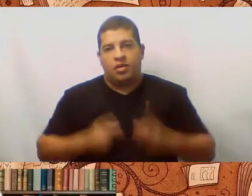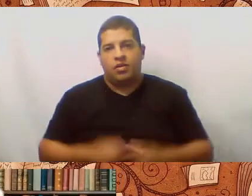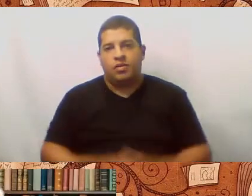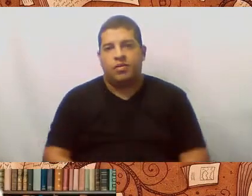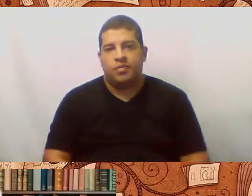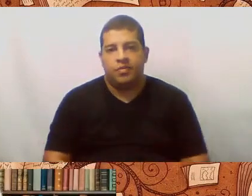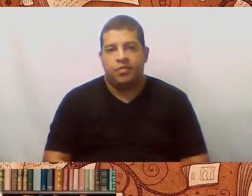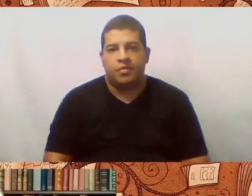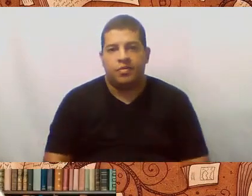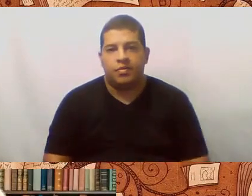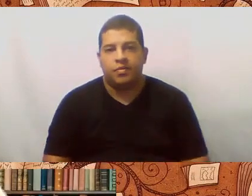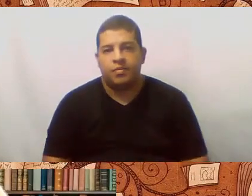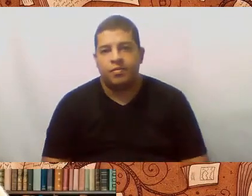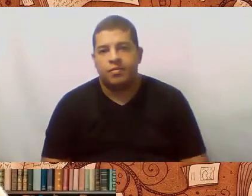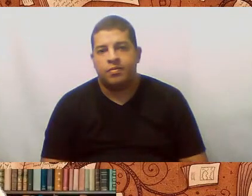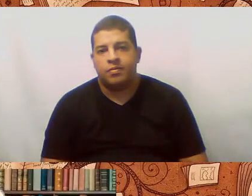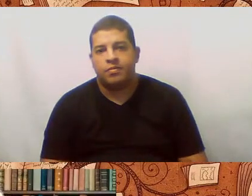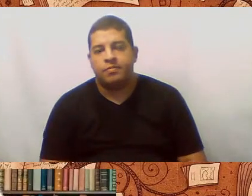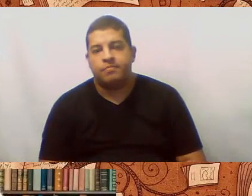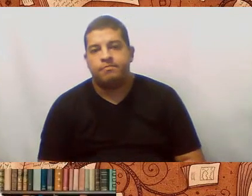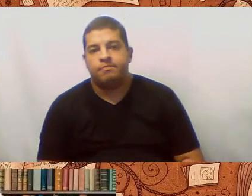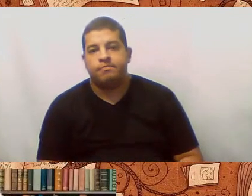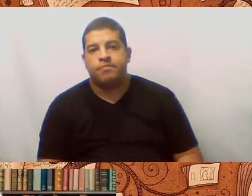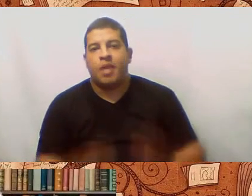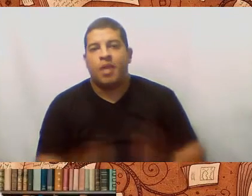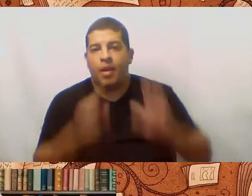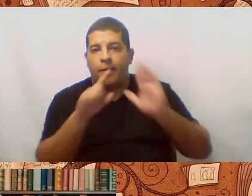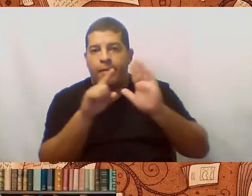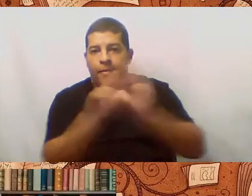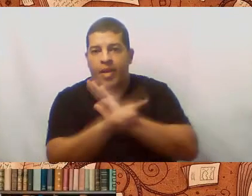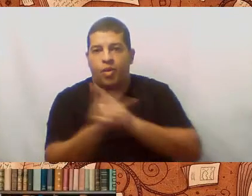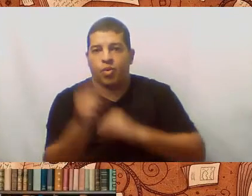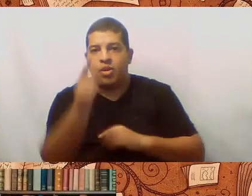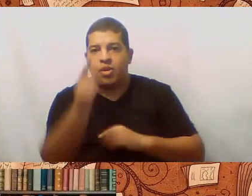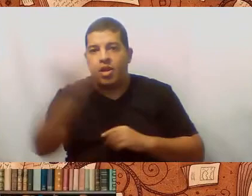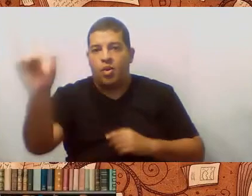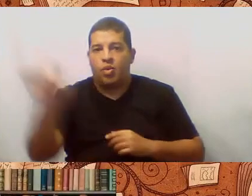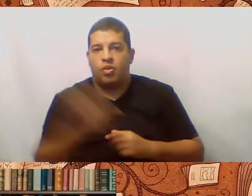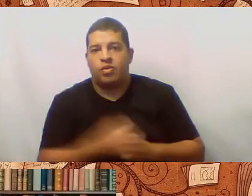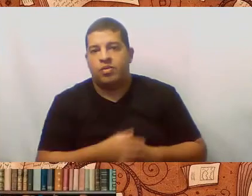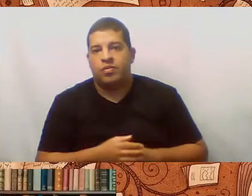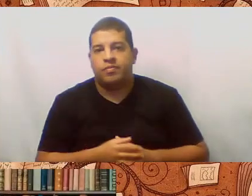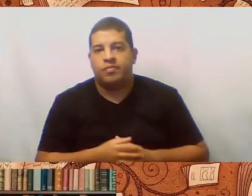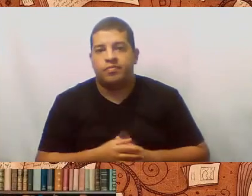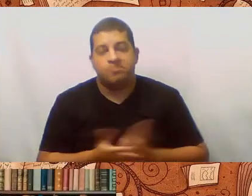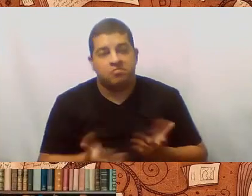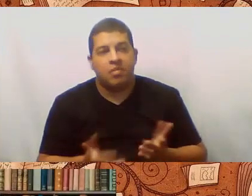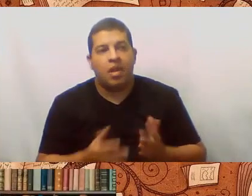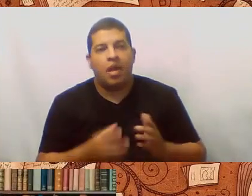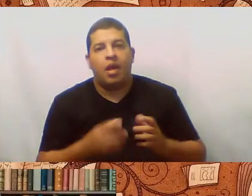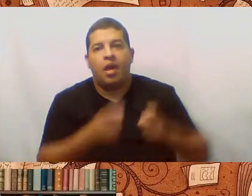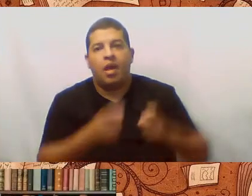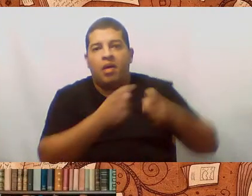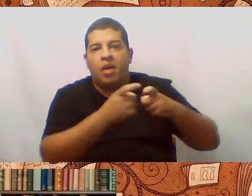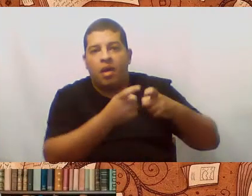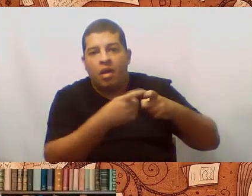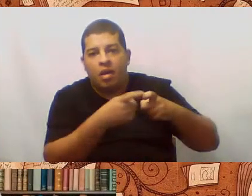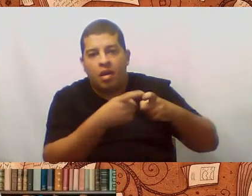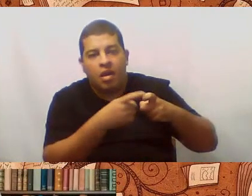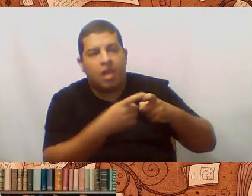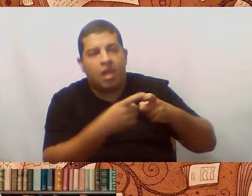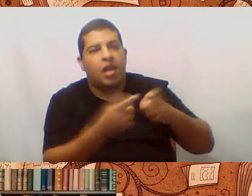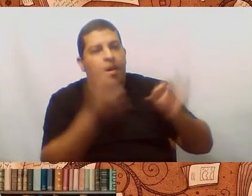A pergunta agora é de Roberto Lima. Ele diz: como a clínica psicanalítica pode lidar com essas questões tão